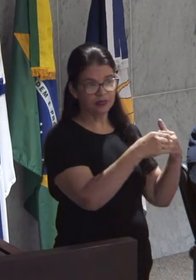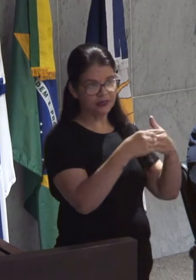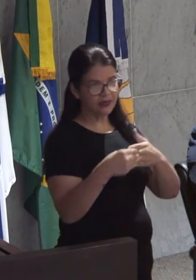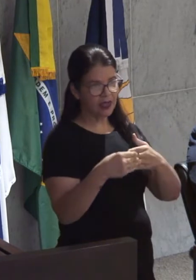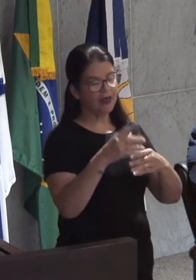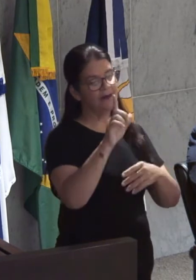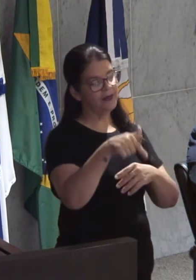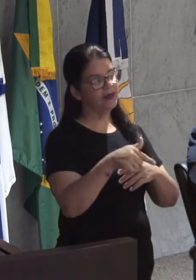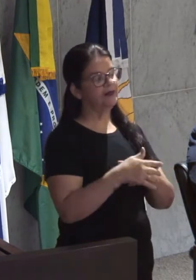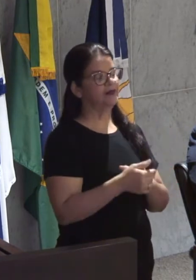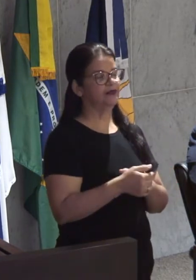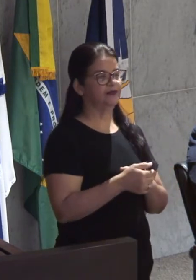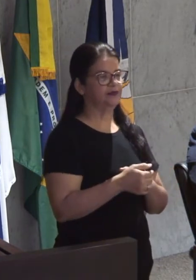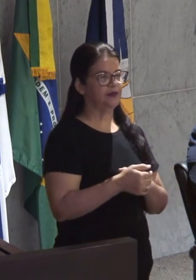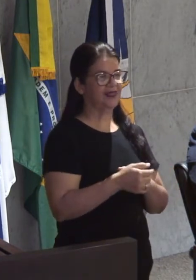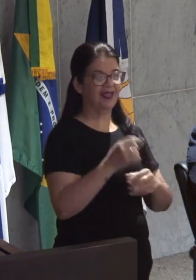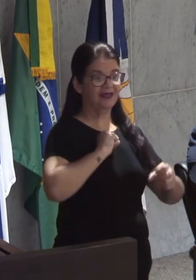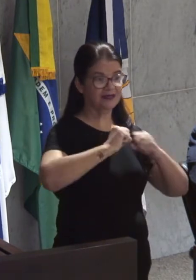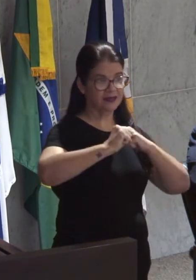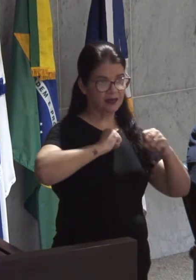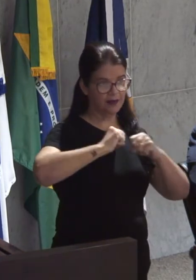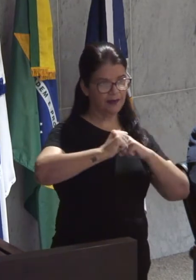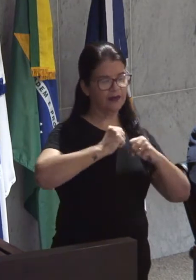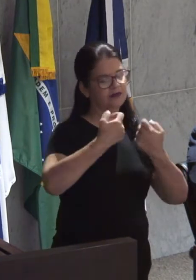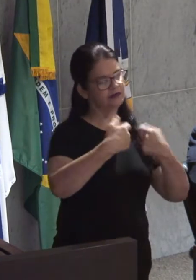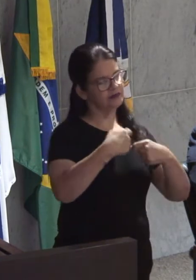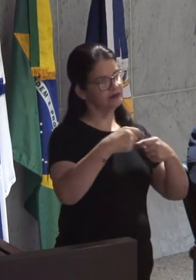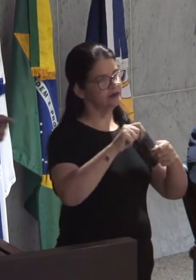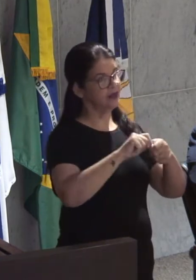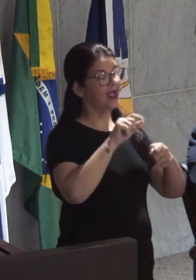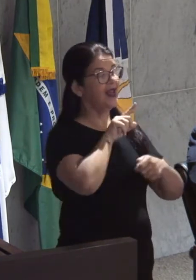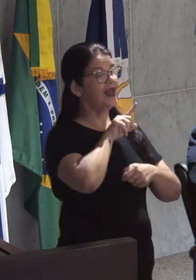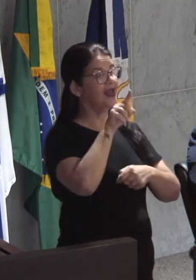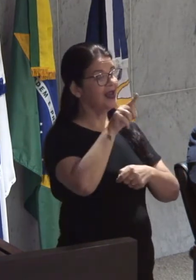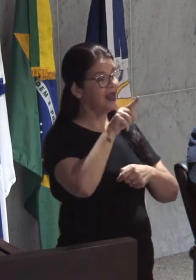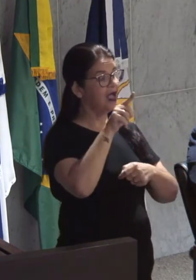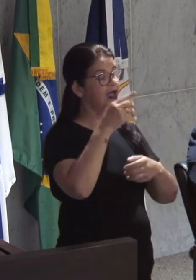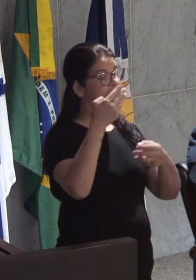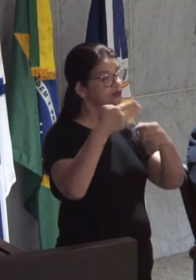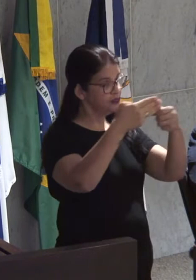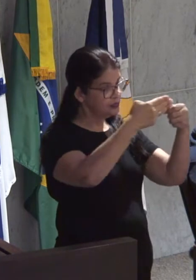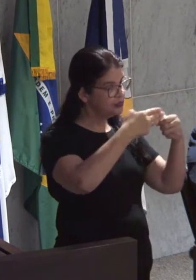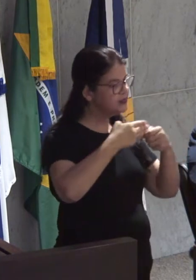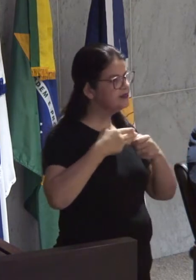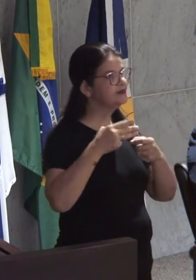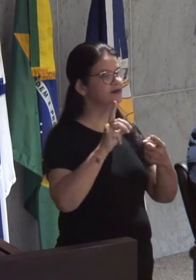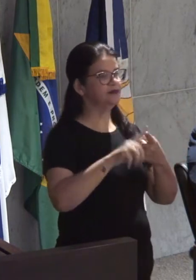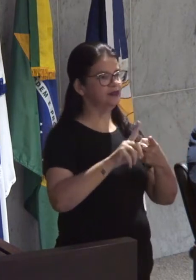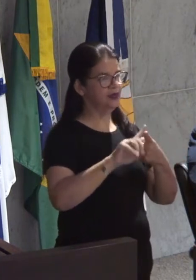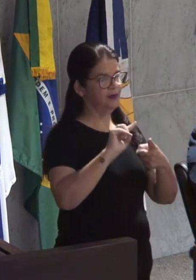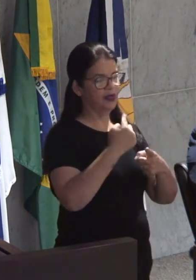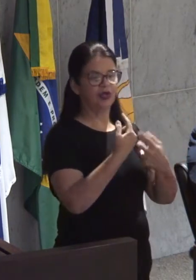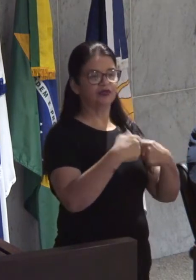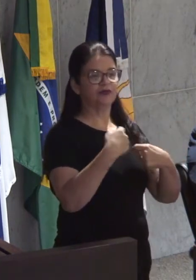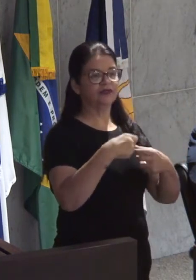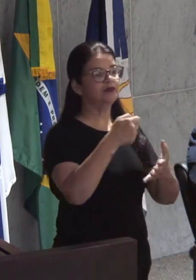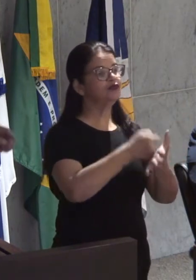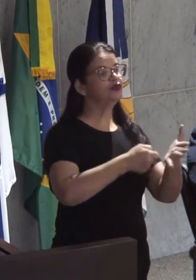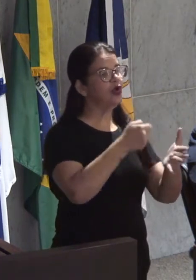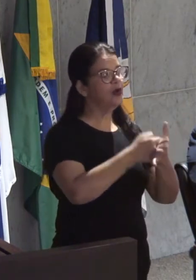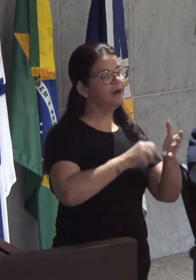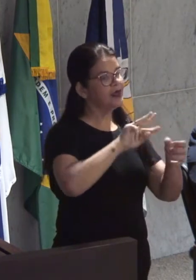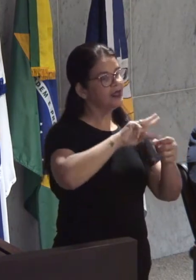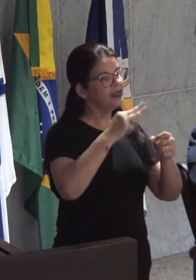encaminhamento. Esse debate precisa ser feito lá nos municípios também. Nós precisamos cobrar das